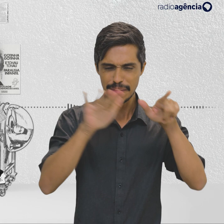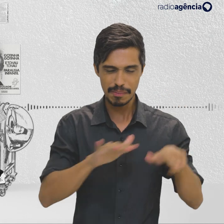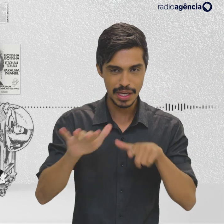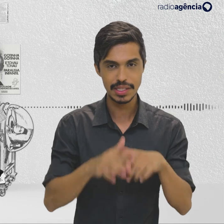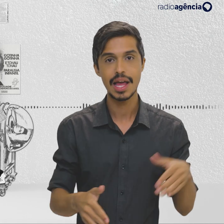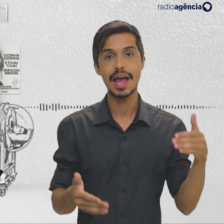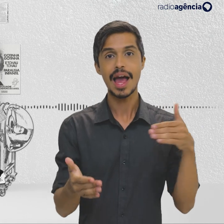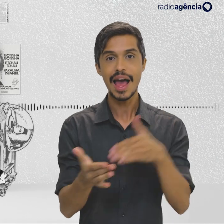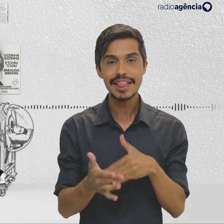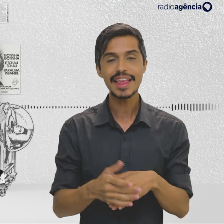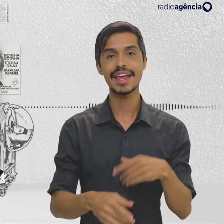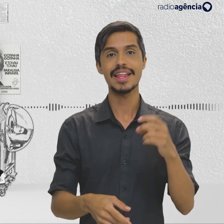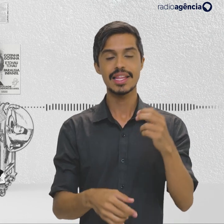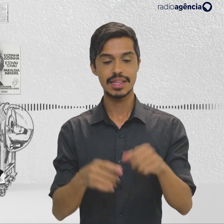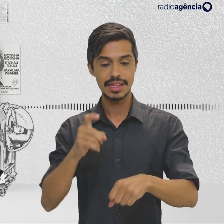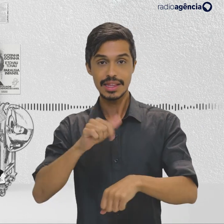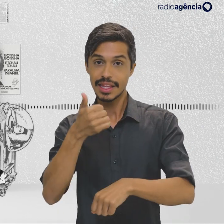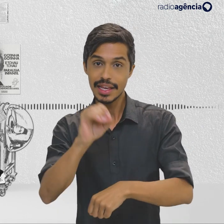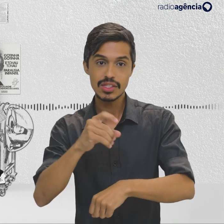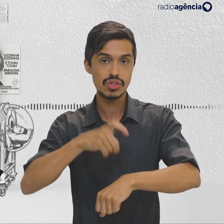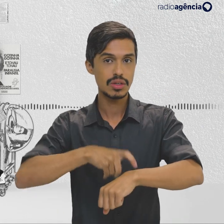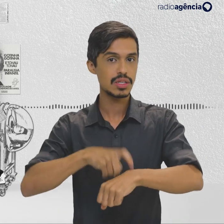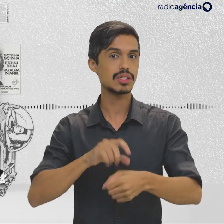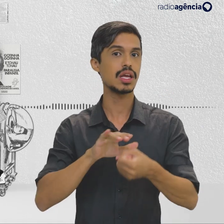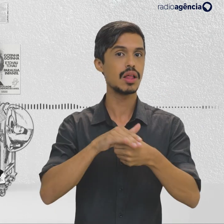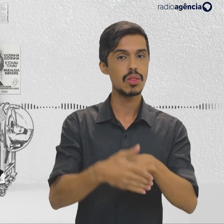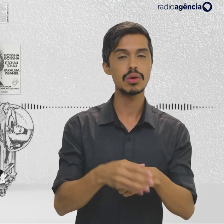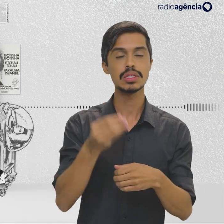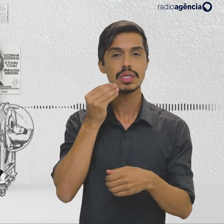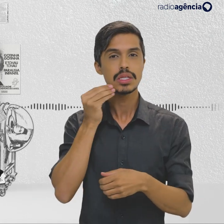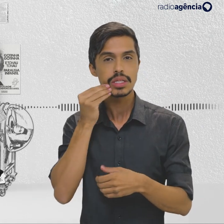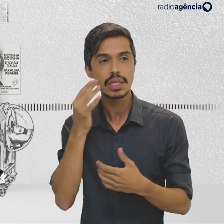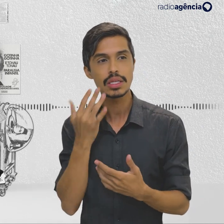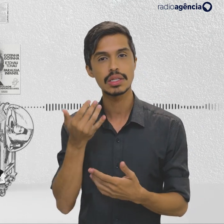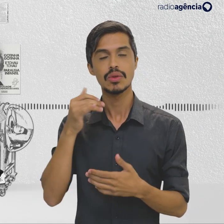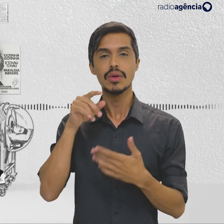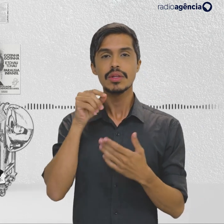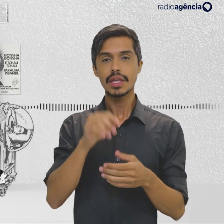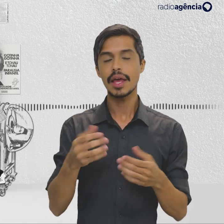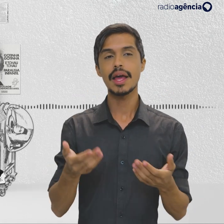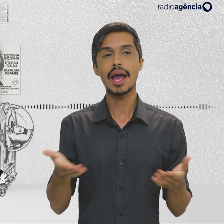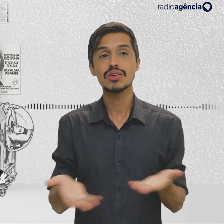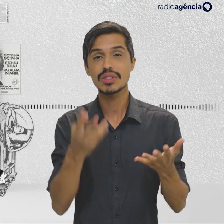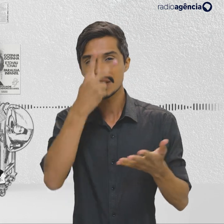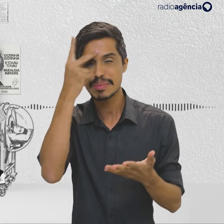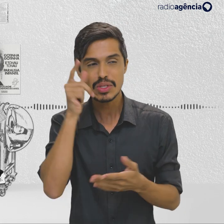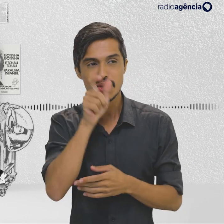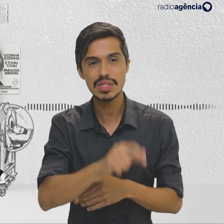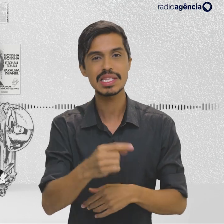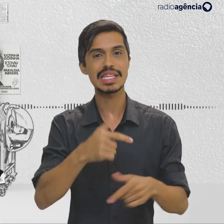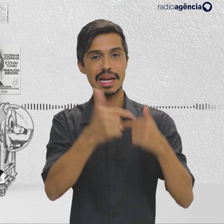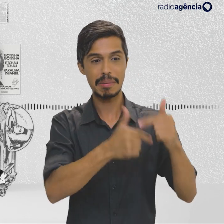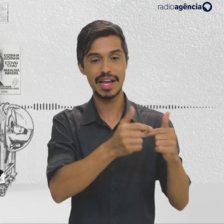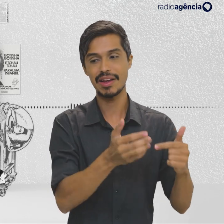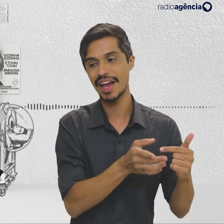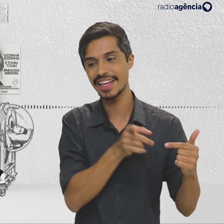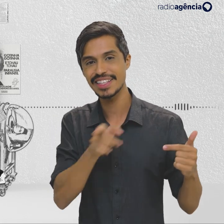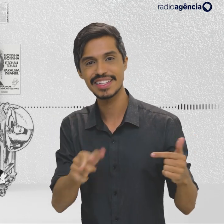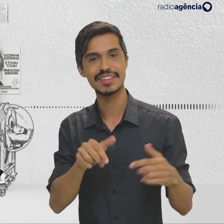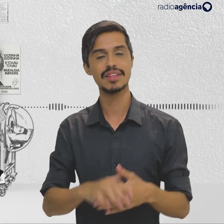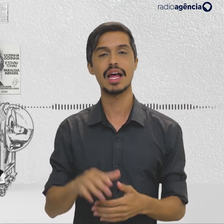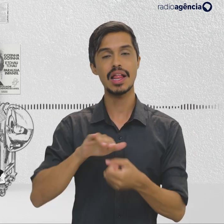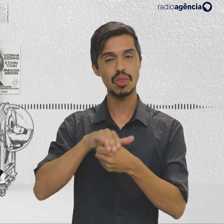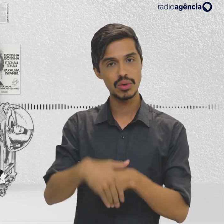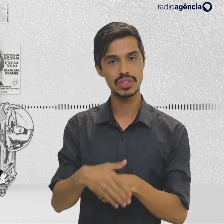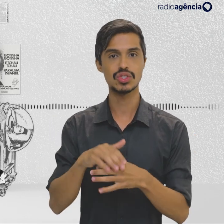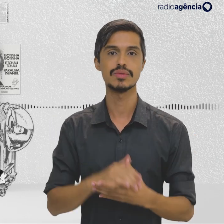10 horas da noite para driblar a dificuldade que muitas pessoas têm de ir a um posto de saúde no horário comercial eu mesma